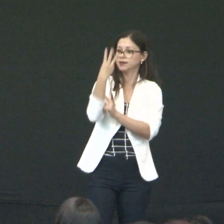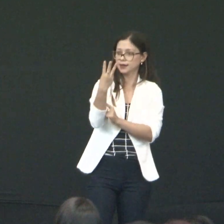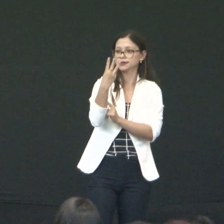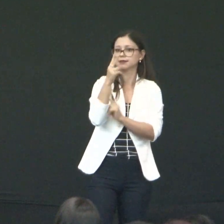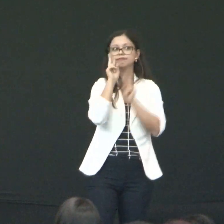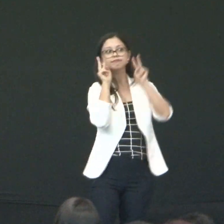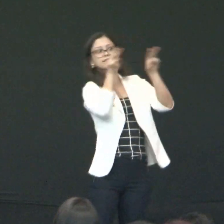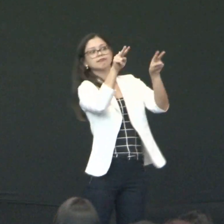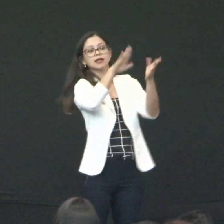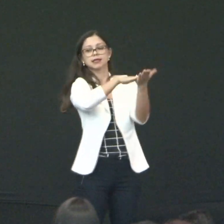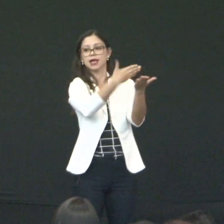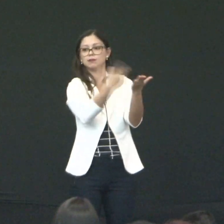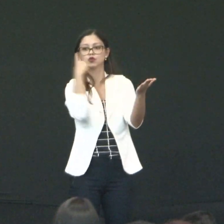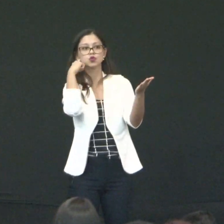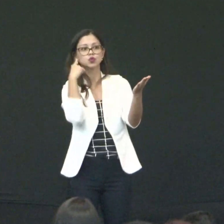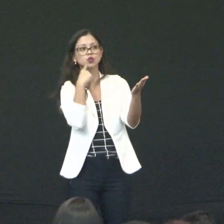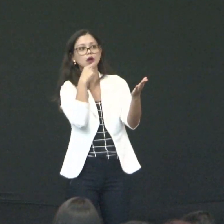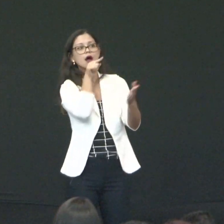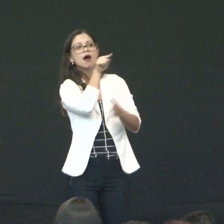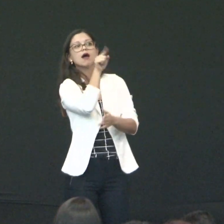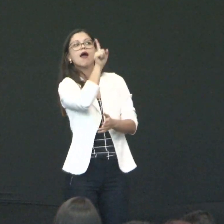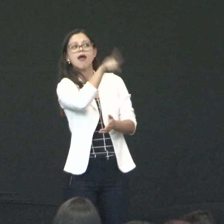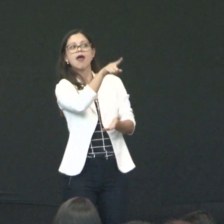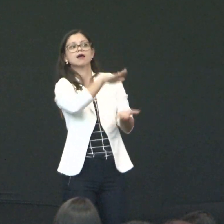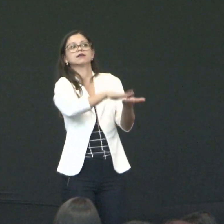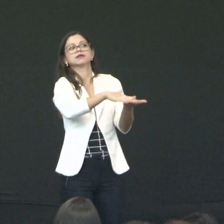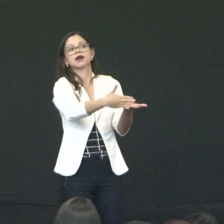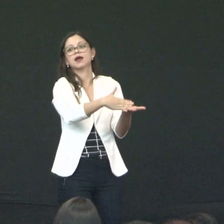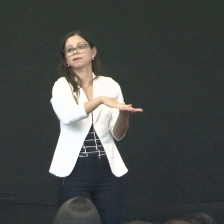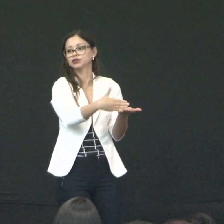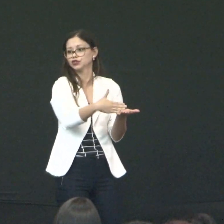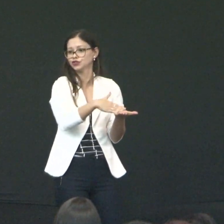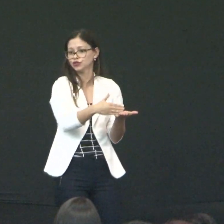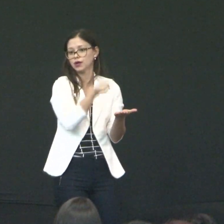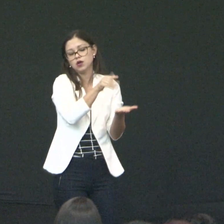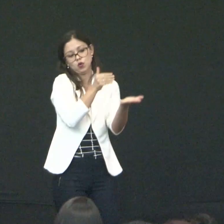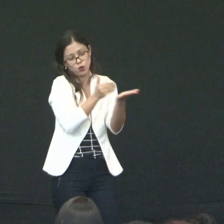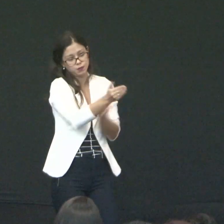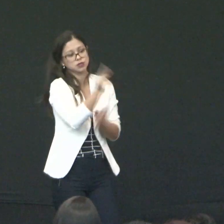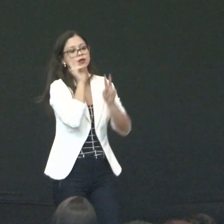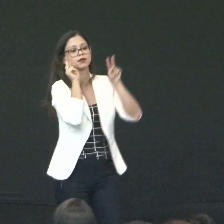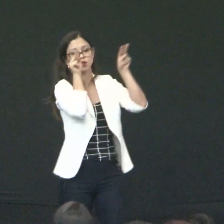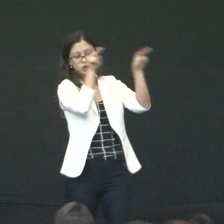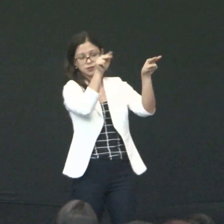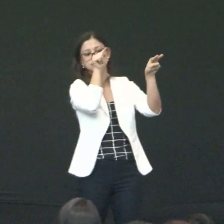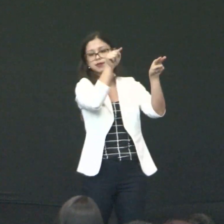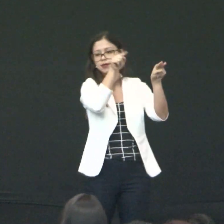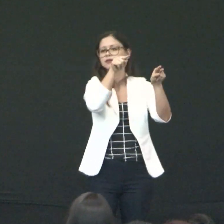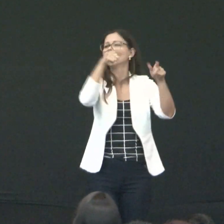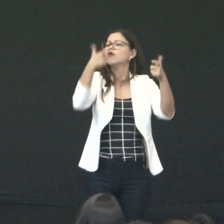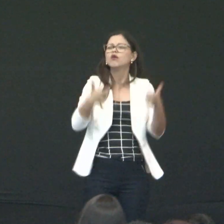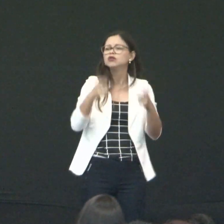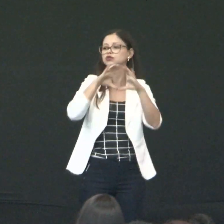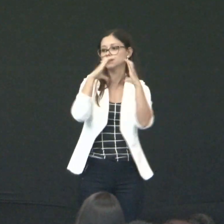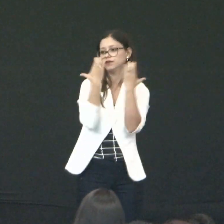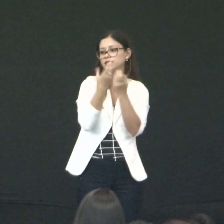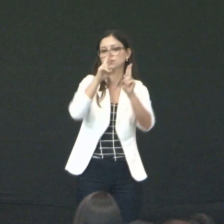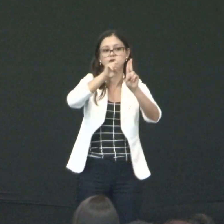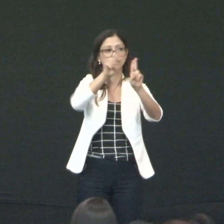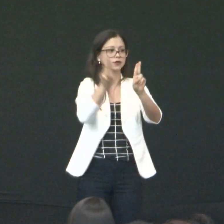em 1993 que houve o reconhecimento dessa profissão, chamado de intérprete